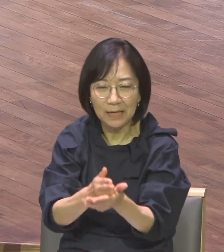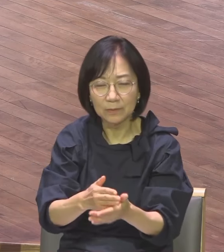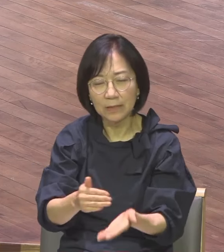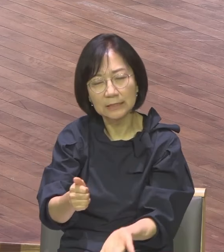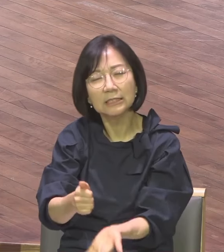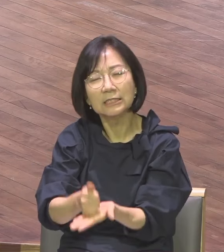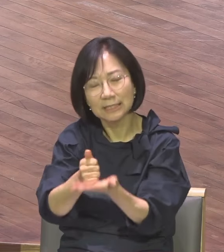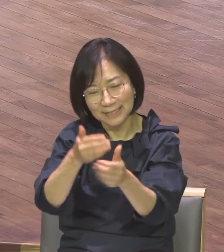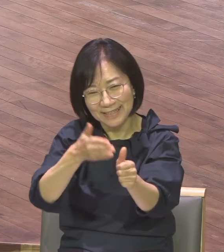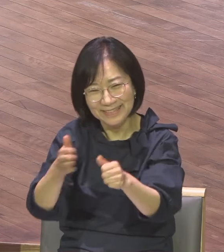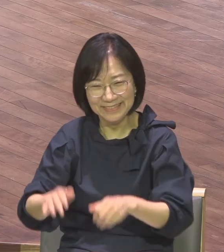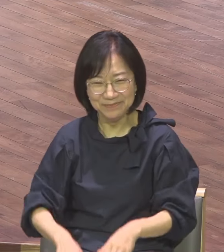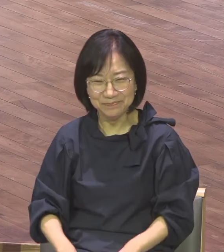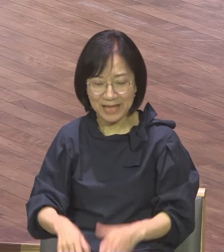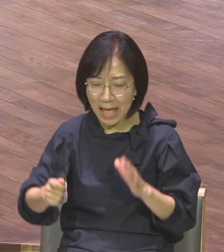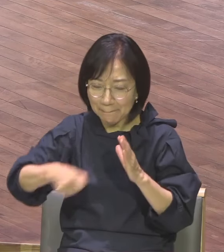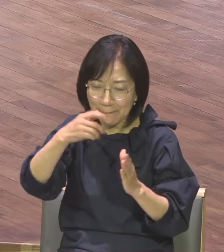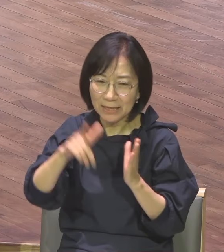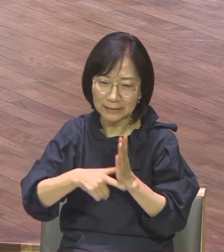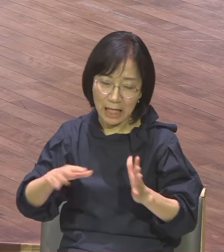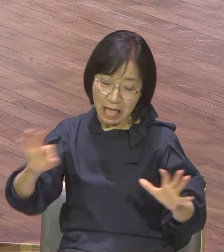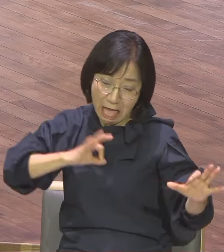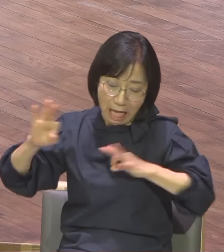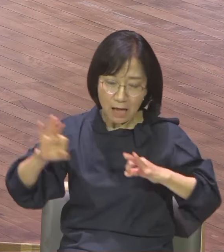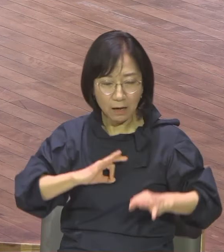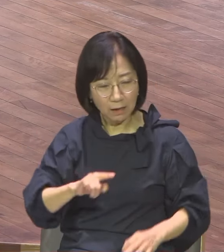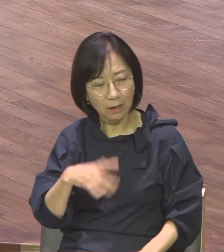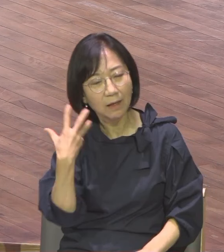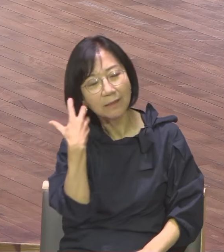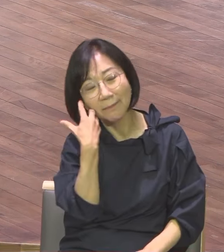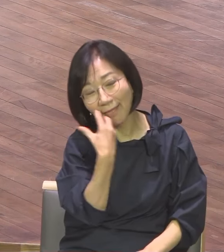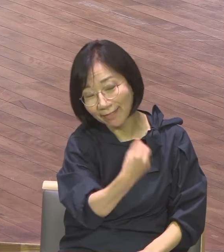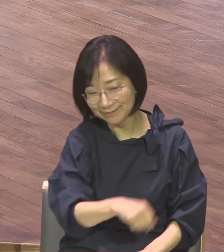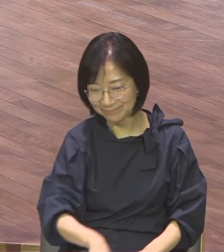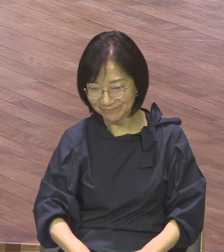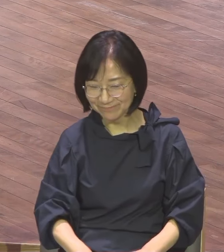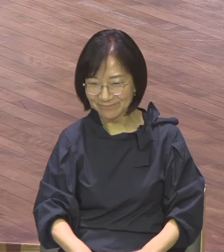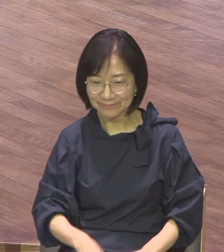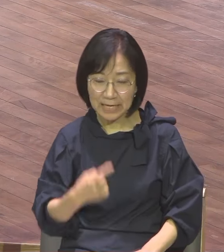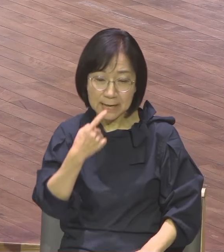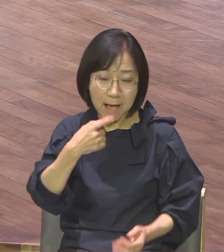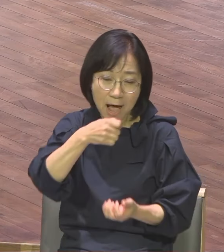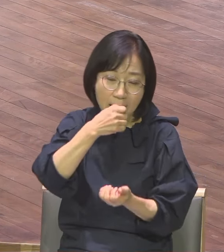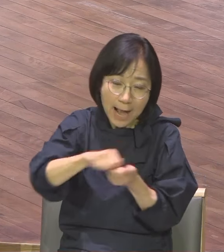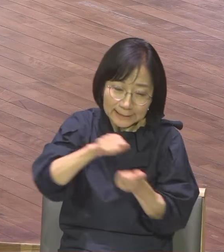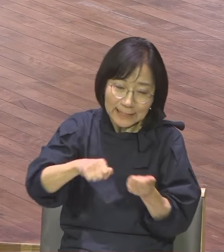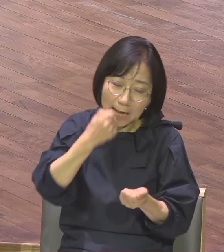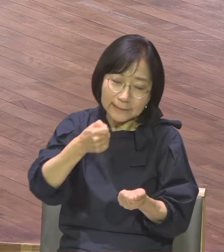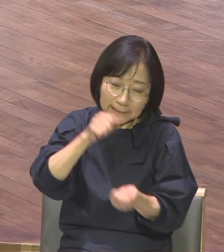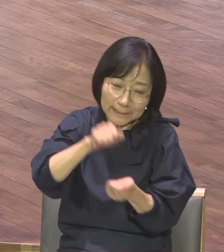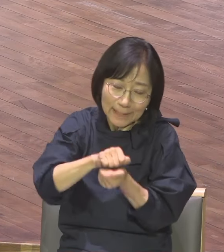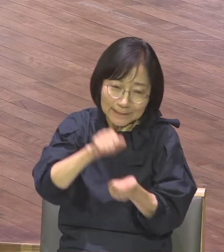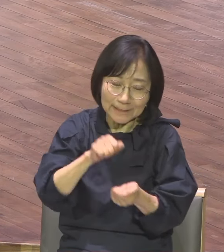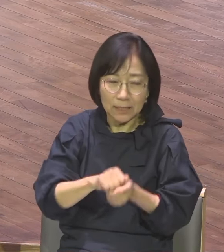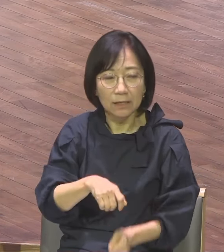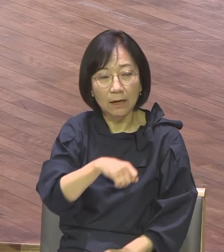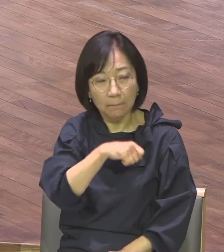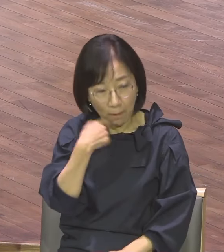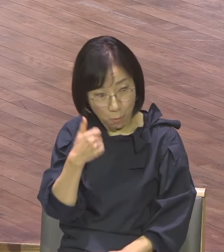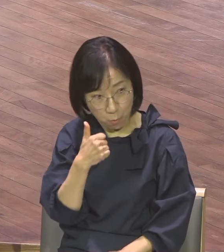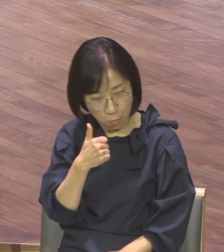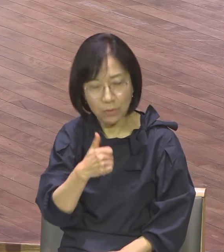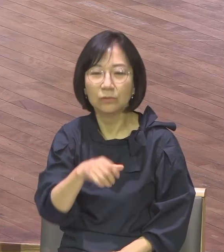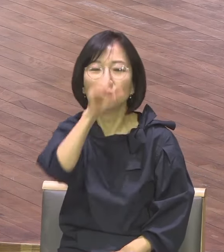흘리는 것이 매력적으로 보여야 돼. 소리 쩝쩝 내는 것이 그게 멋있게 들려야 돼. 그게 사랑이요.